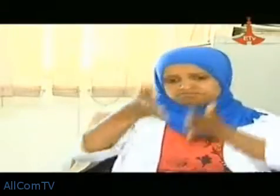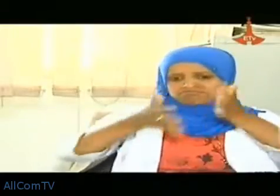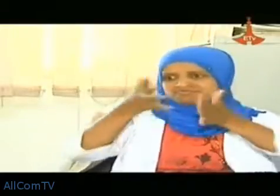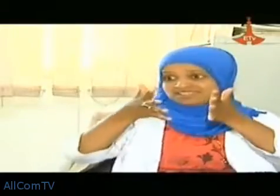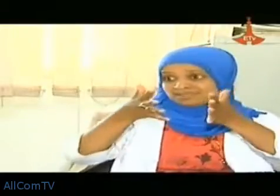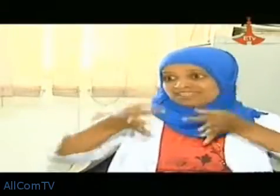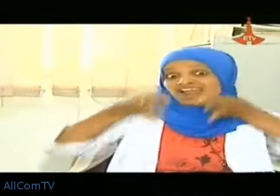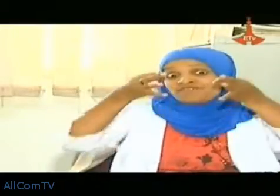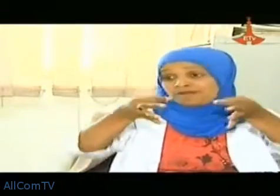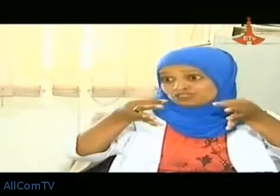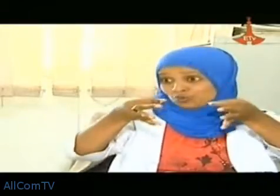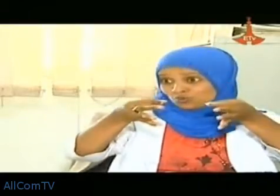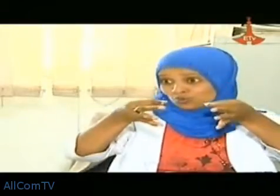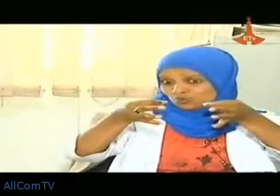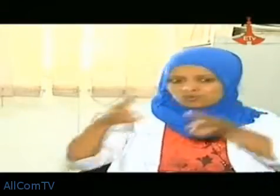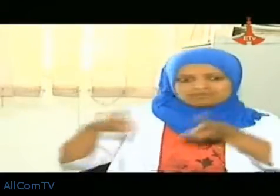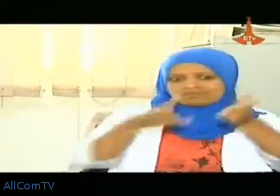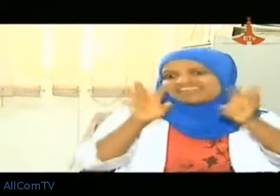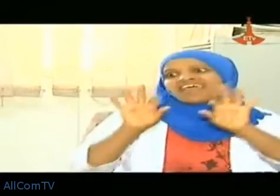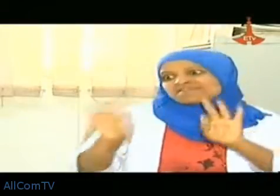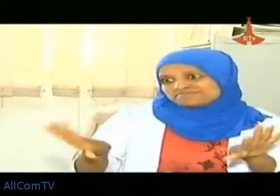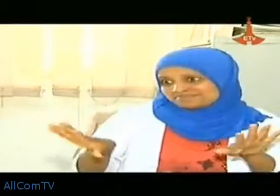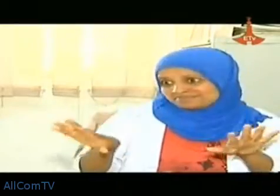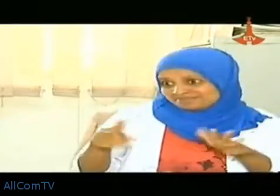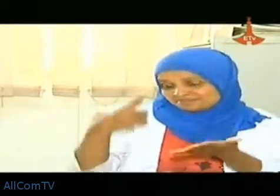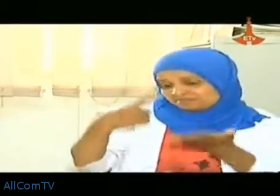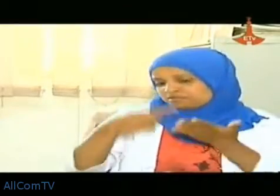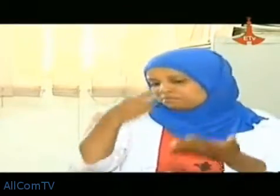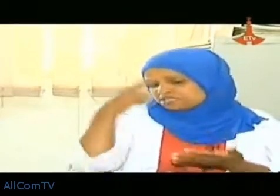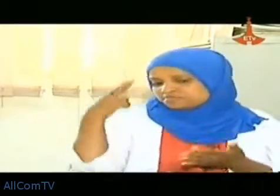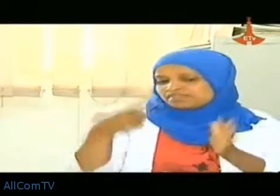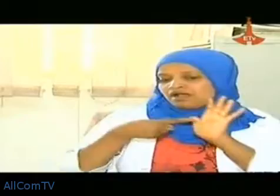ለበሽታው ተጋላጭነታቸውን ከፍተኛ ያደርገዋል።